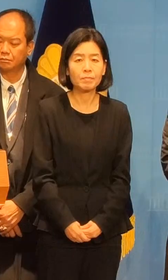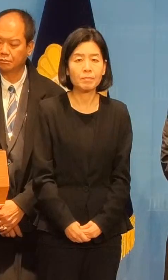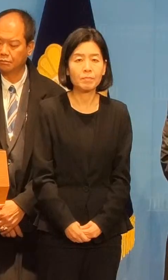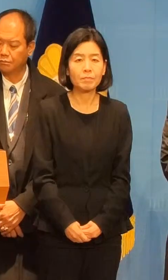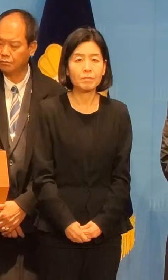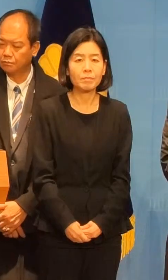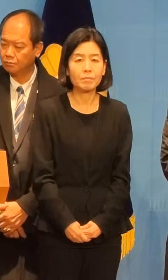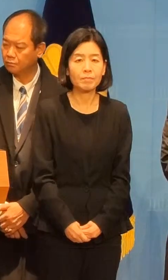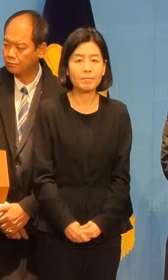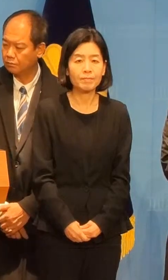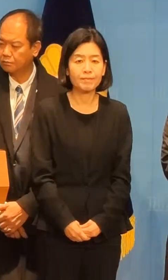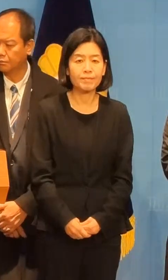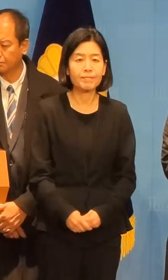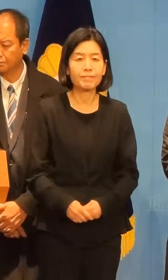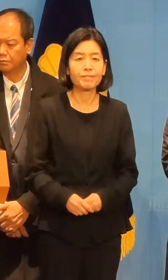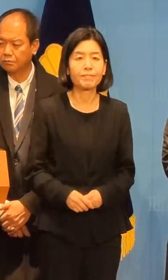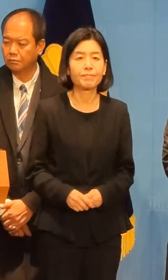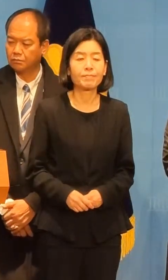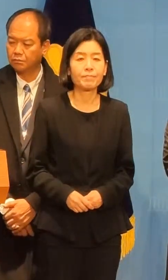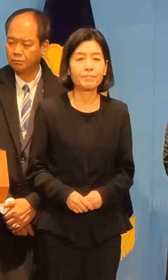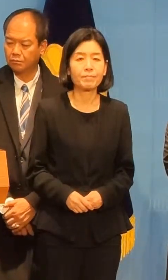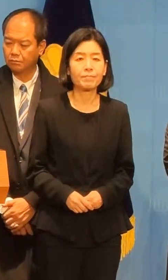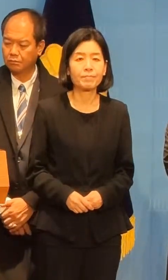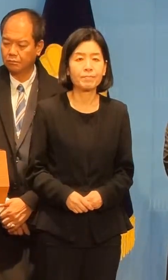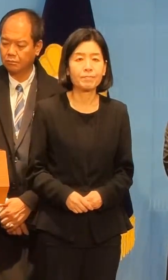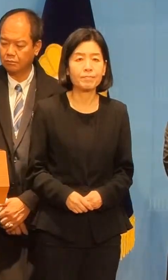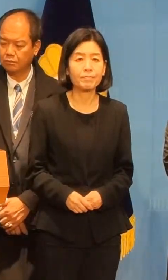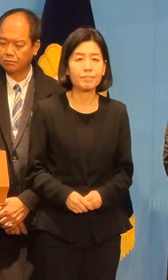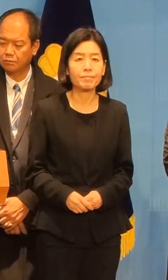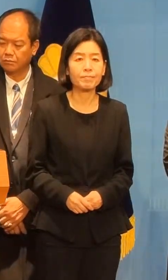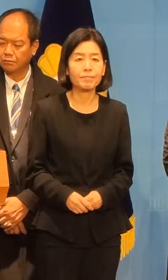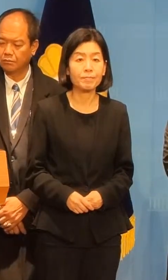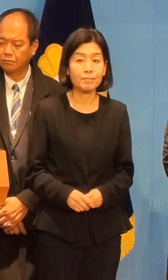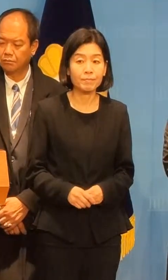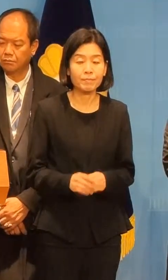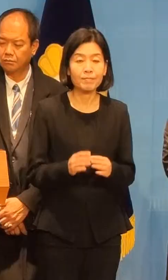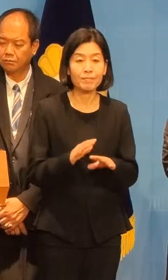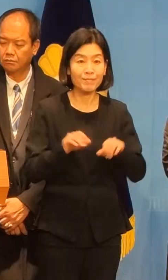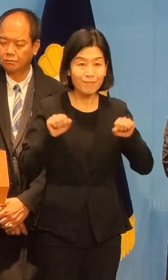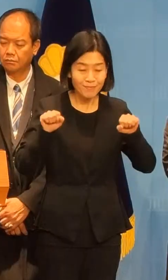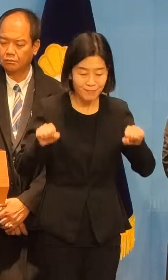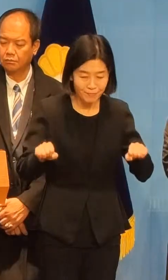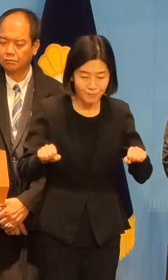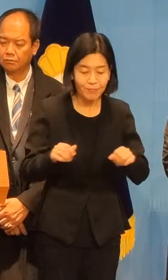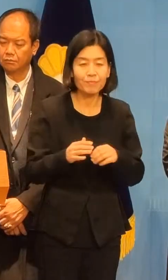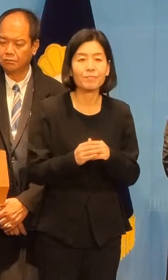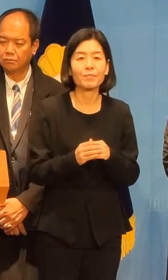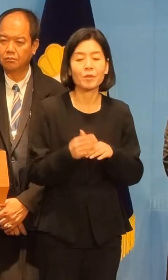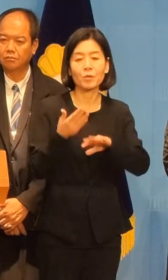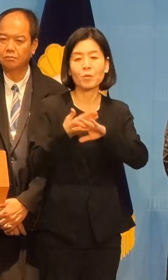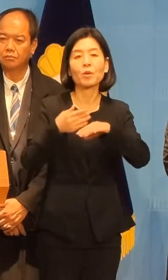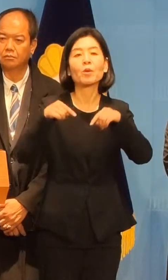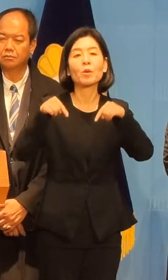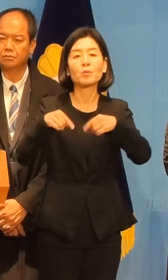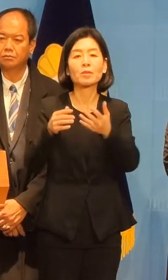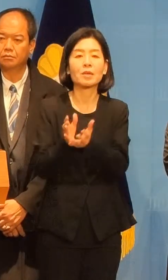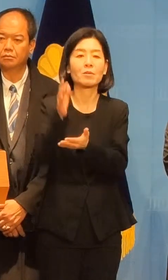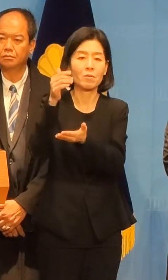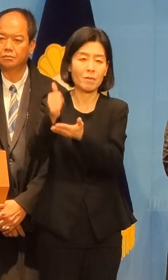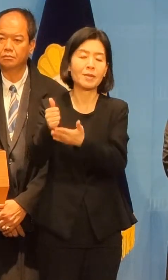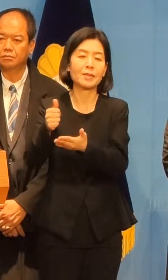네, 안녕하십니까. 외교부 장관으로서